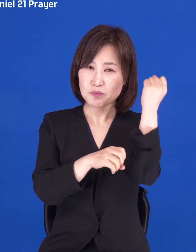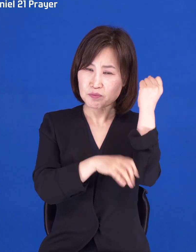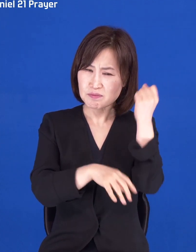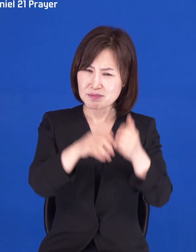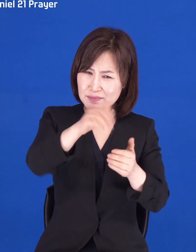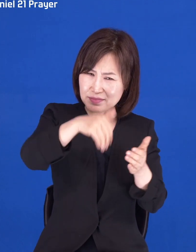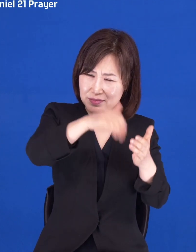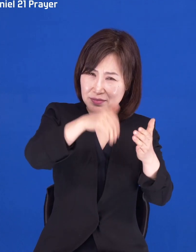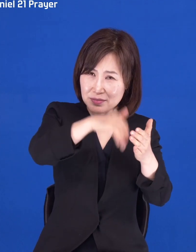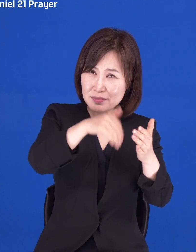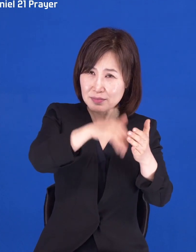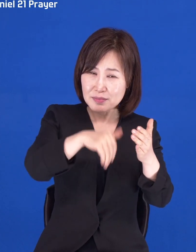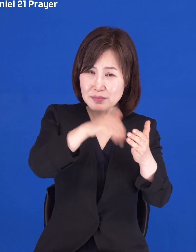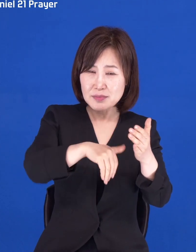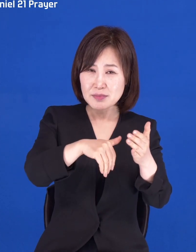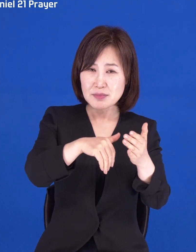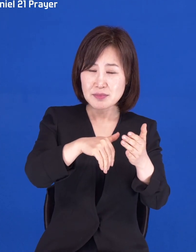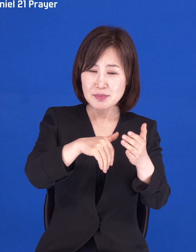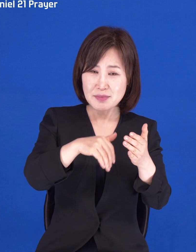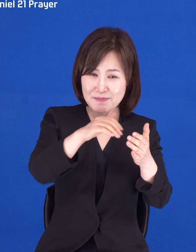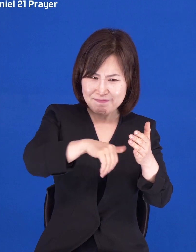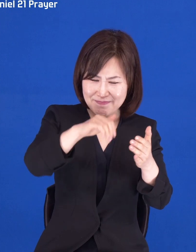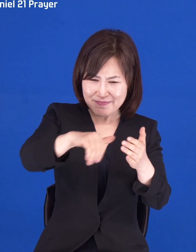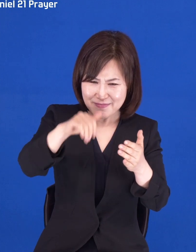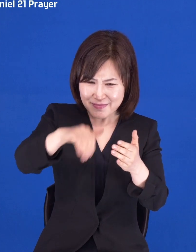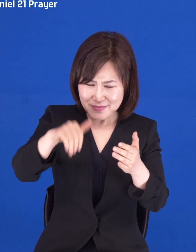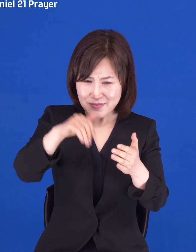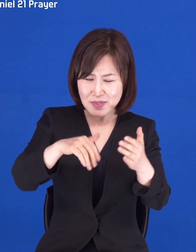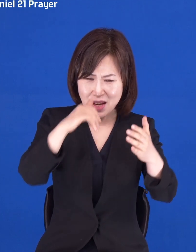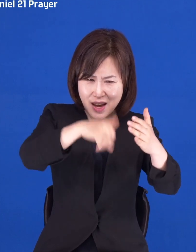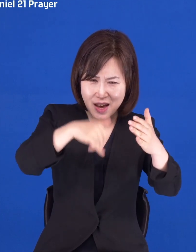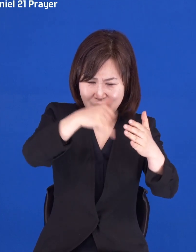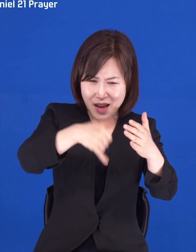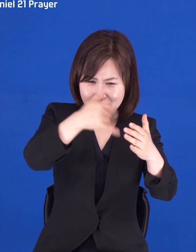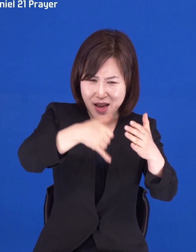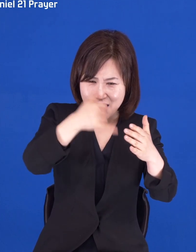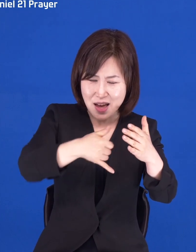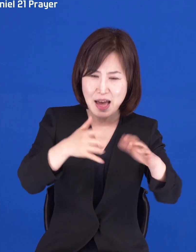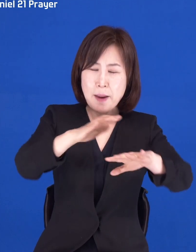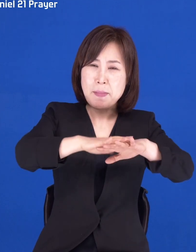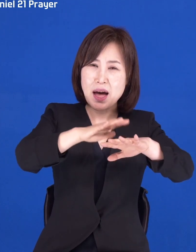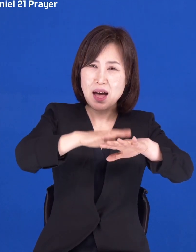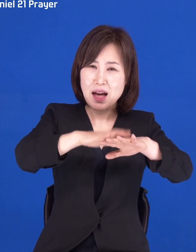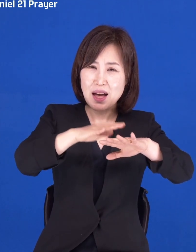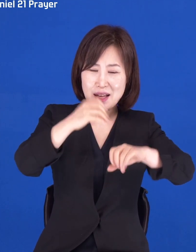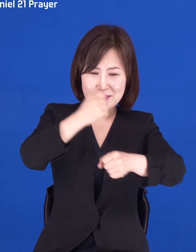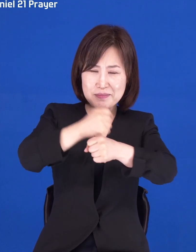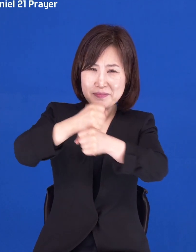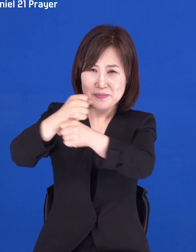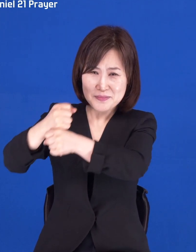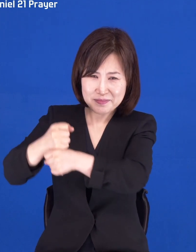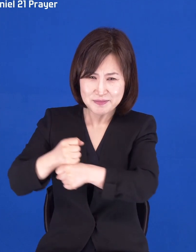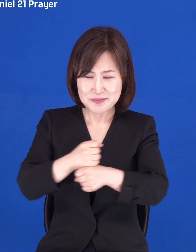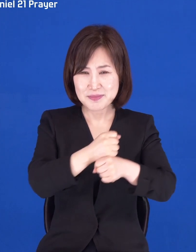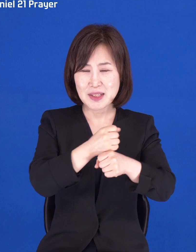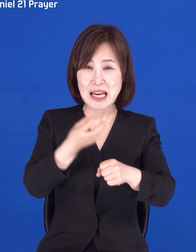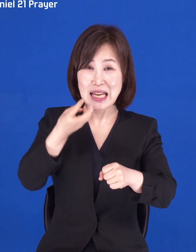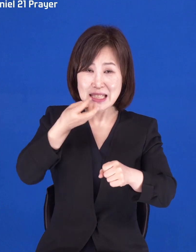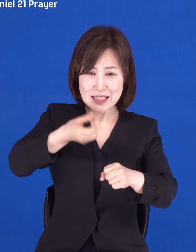들쳐내고 한떼기 한떼기 떼기밭을 솥토지를 일구어서 곡식을